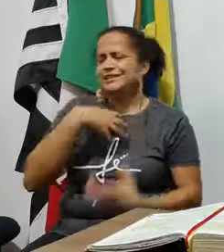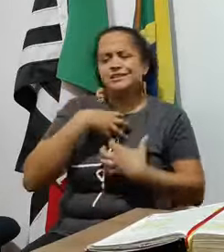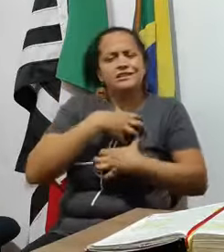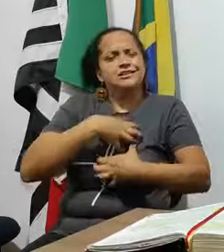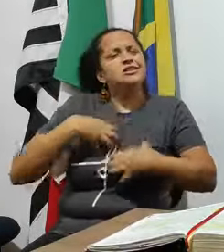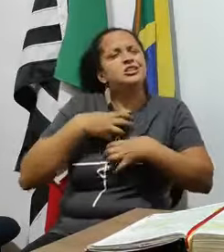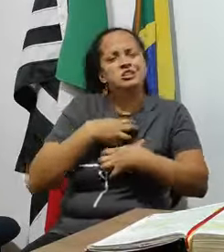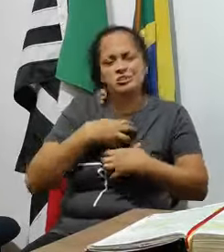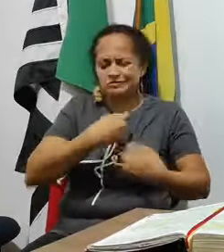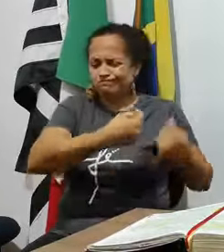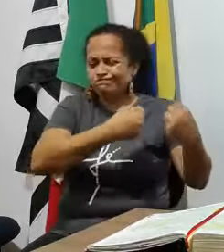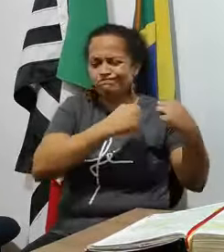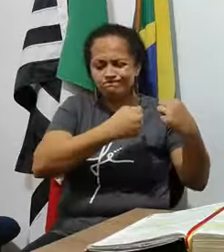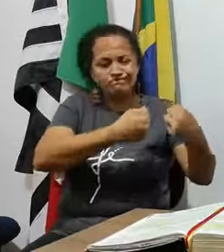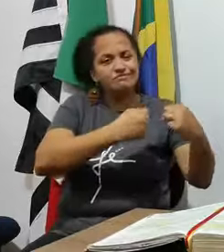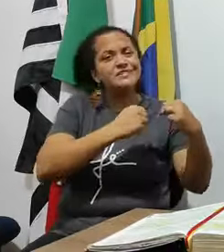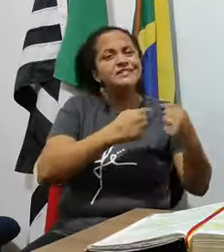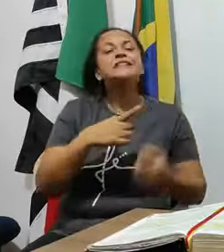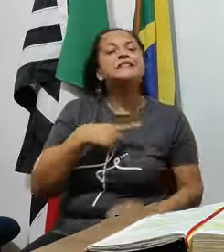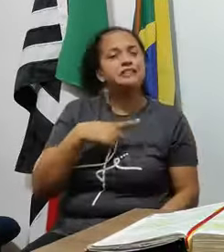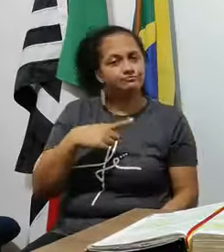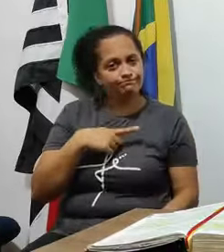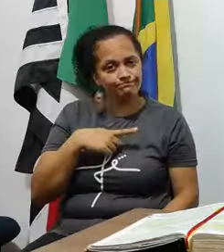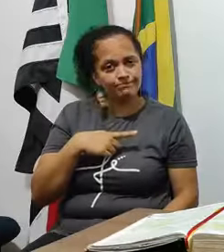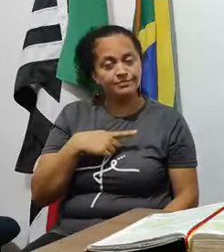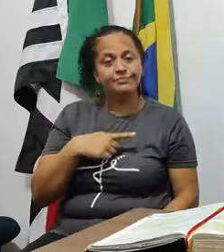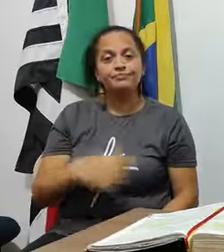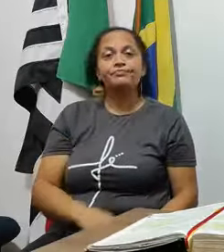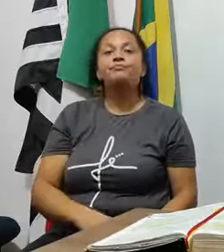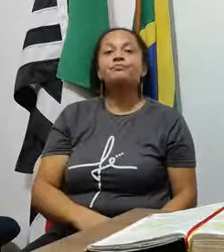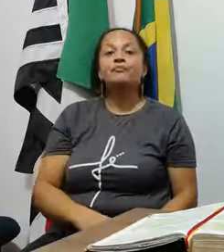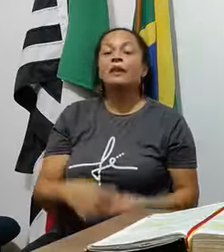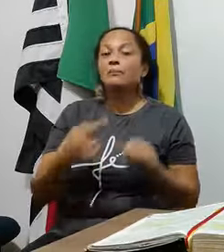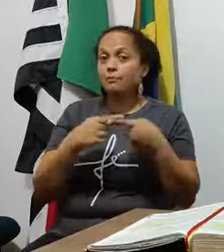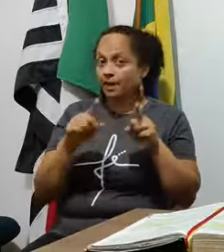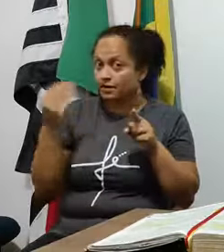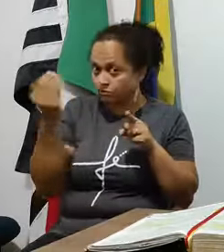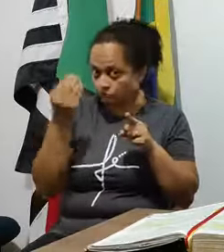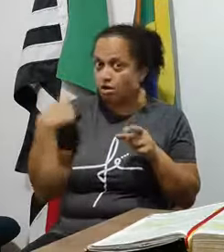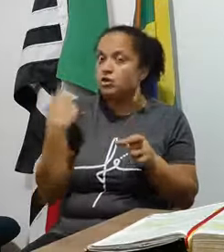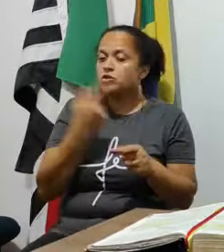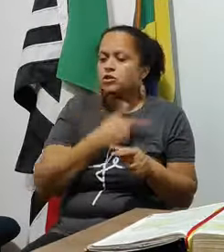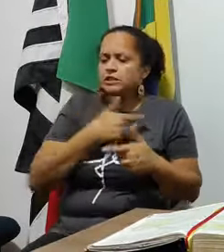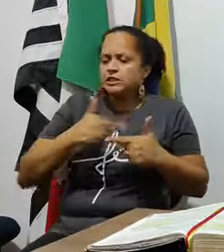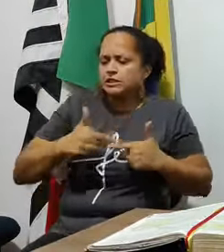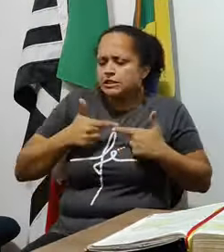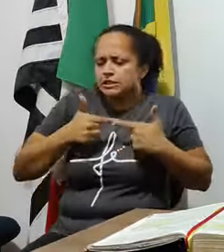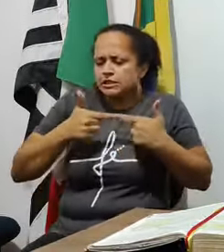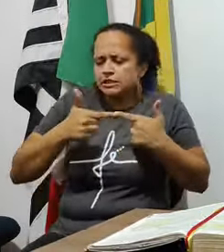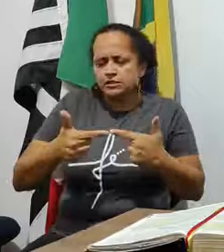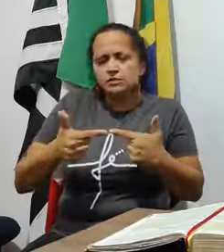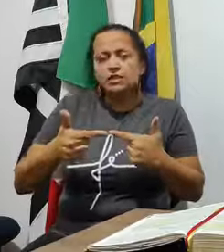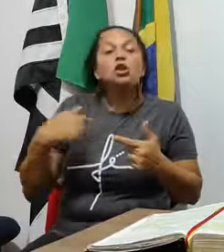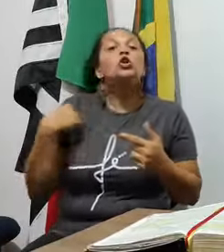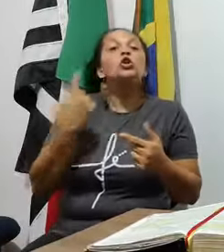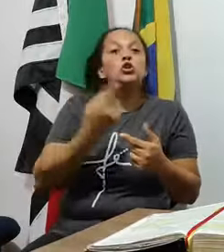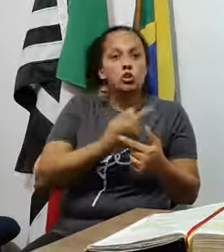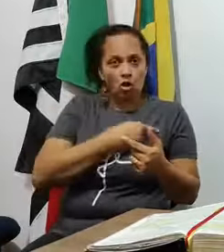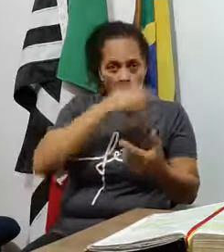tribulação, perseguição. E quando nós enfrentamos esses momentos, né, nossa fé,